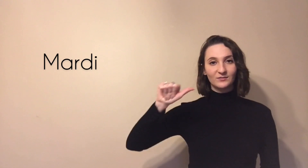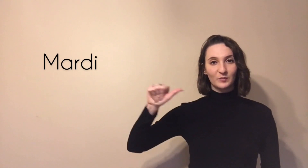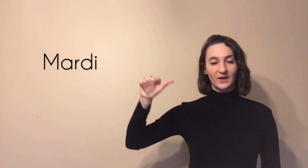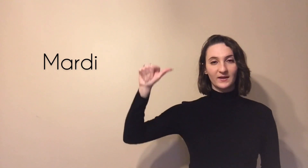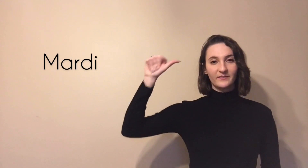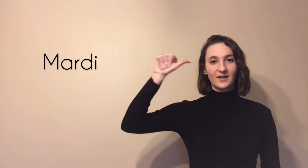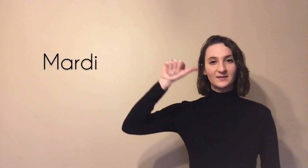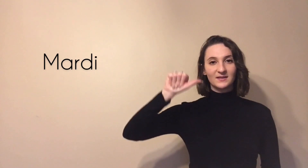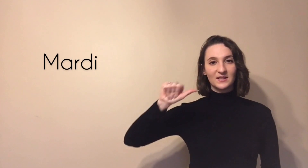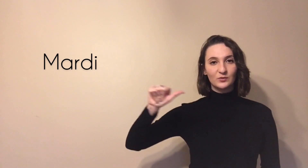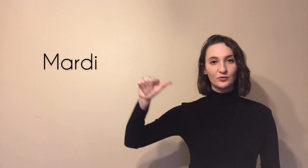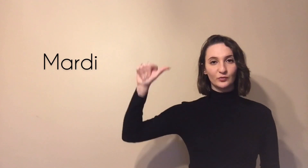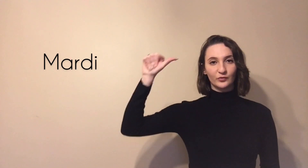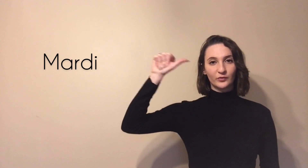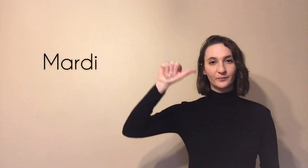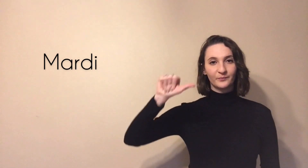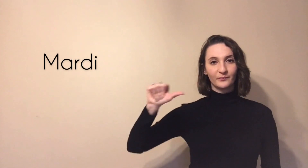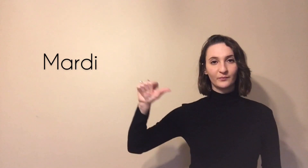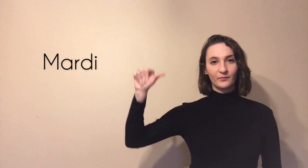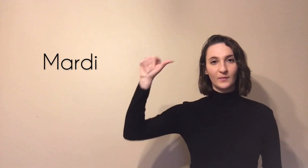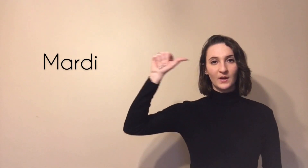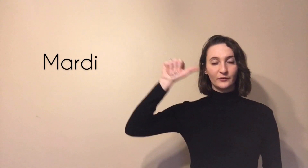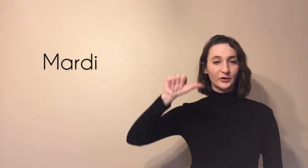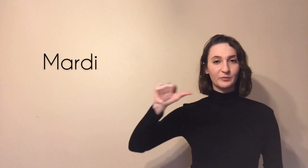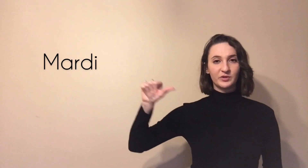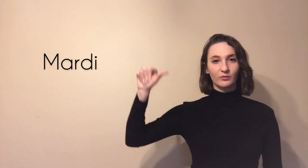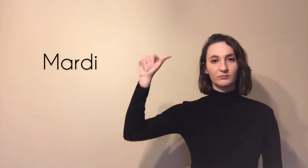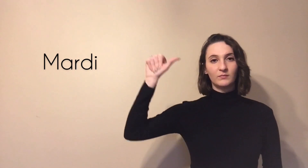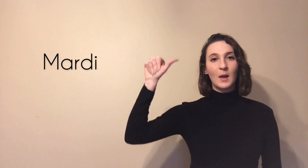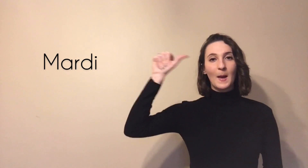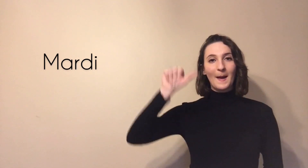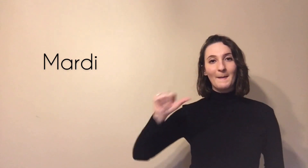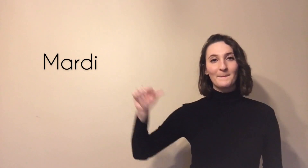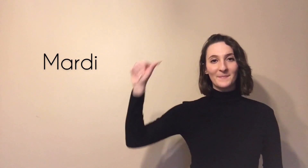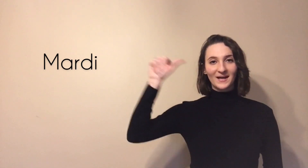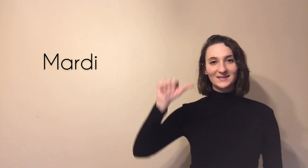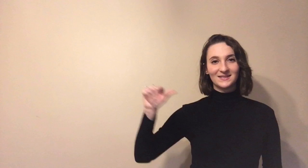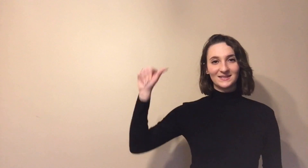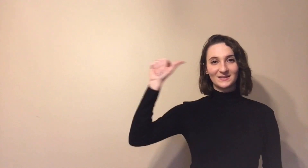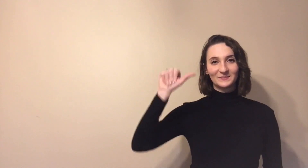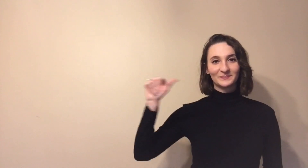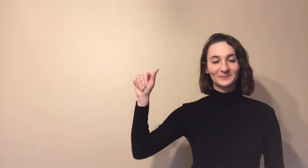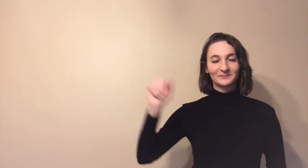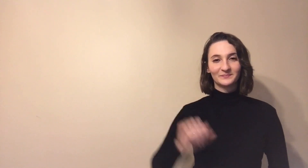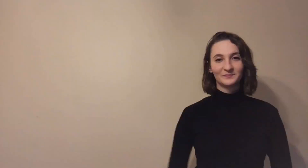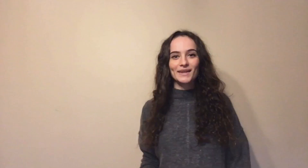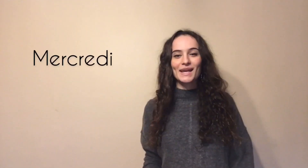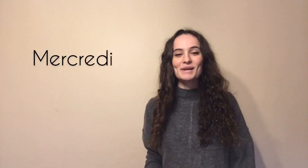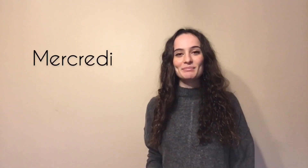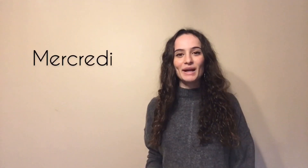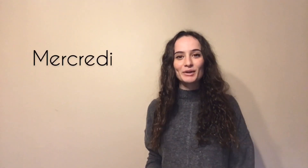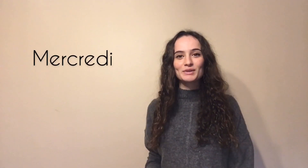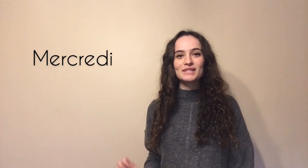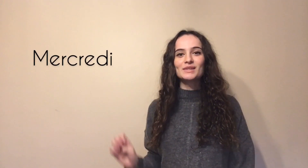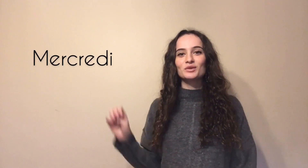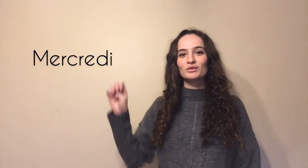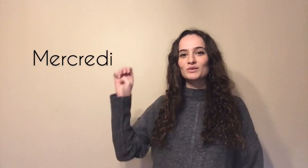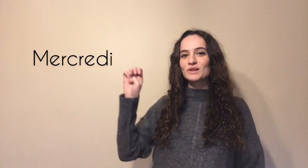bien inverse des aiguilles d'une montre. Vous faites des petits ronds. Mardi. Mercredi, donc on va tout